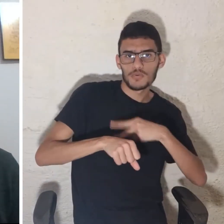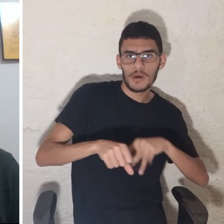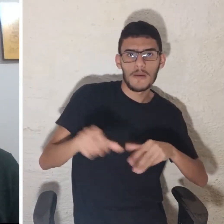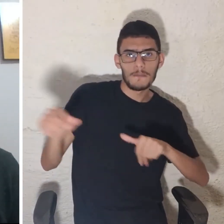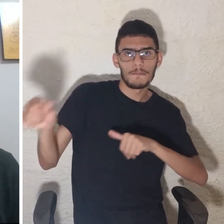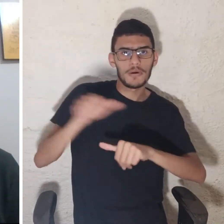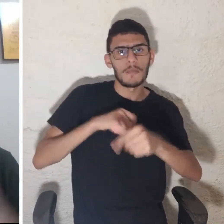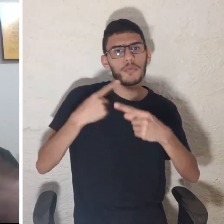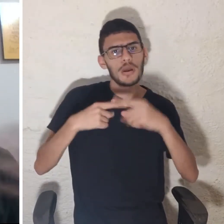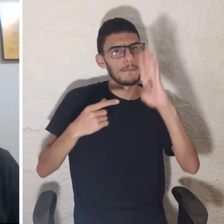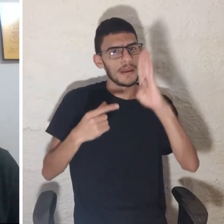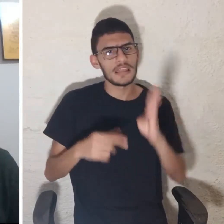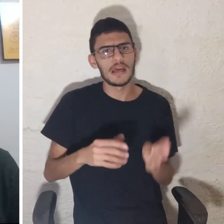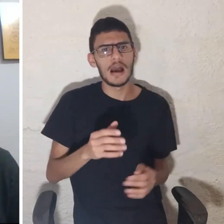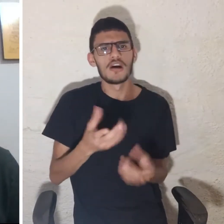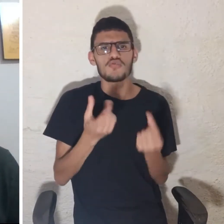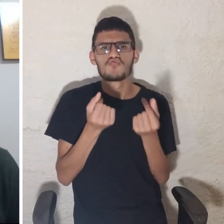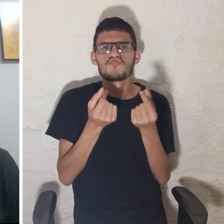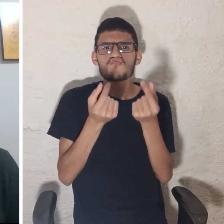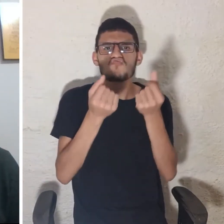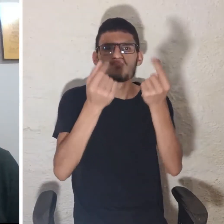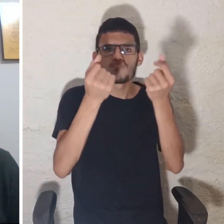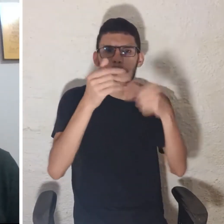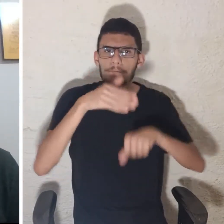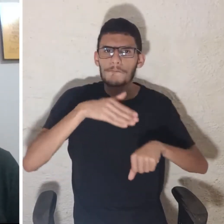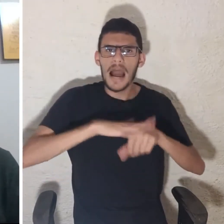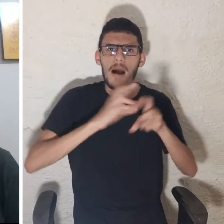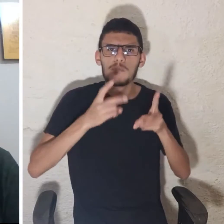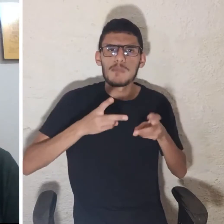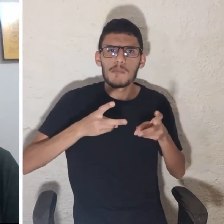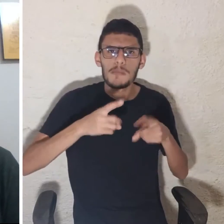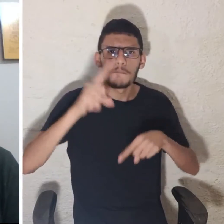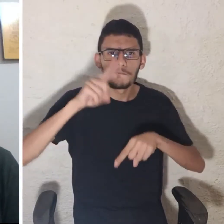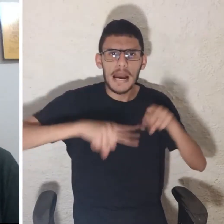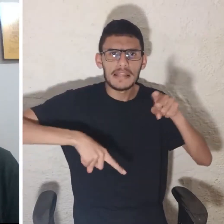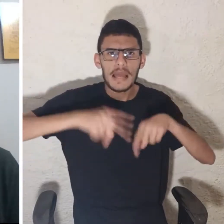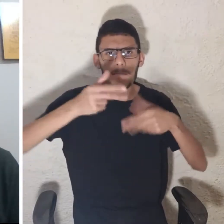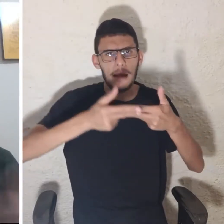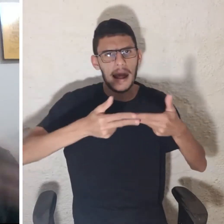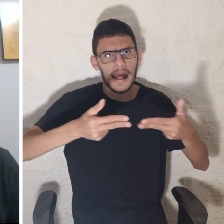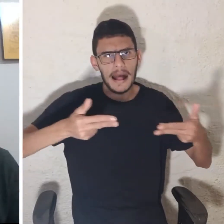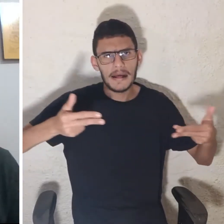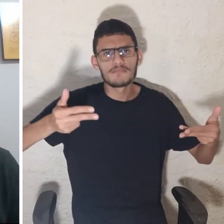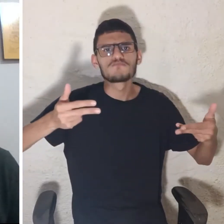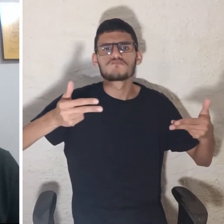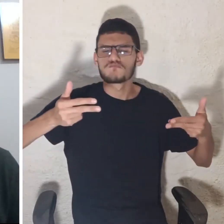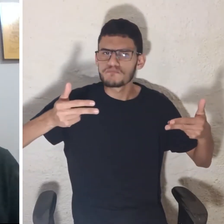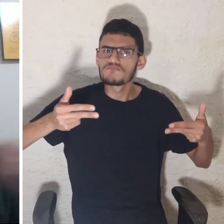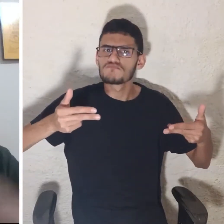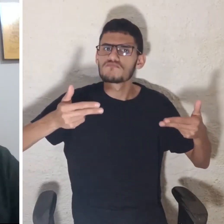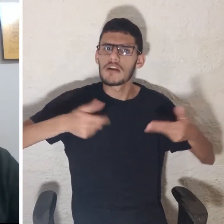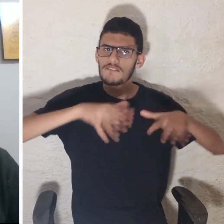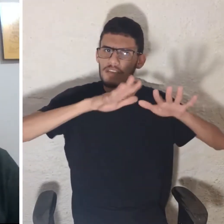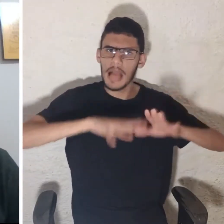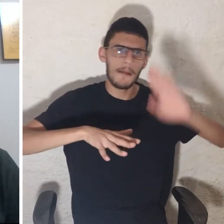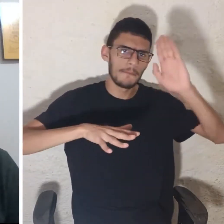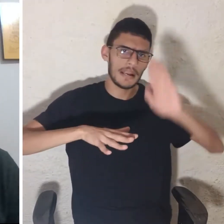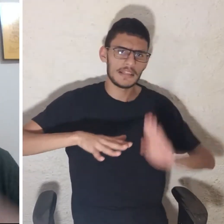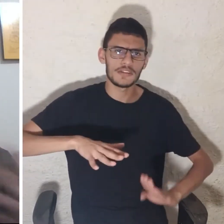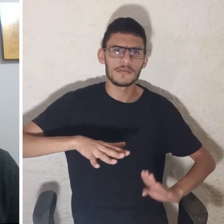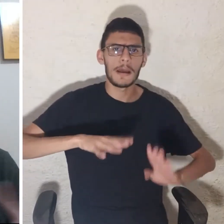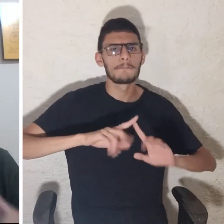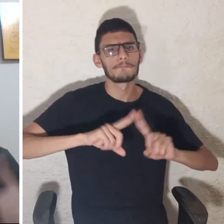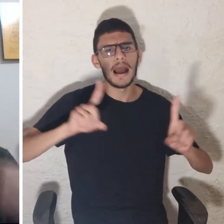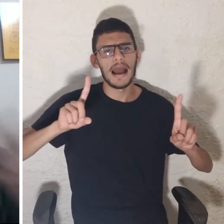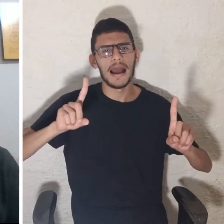do que Portugal, era muito mais rico, né, do que a sua metrópole, Portugal. Então fazia talvez muito mais sentido que o rei governasse a partir